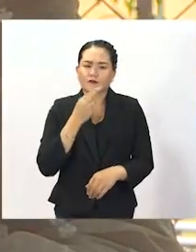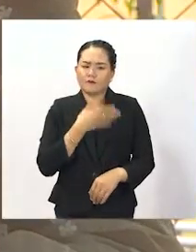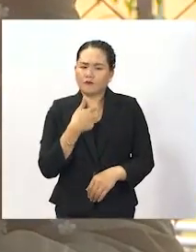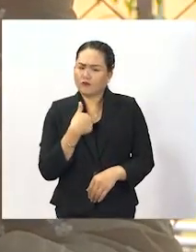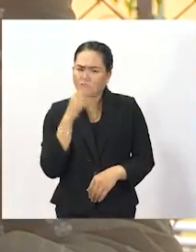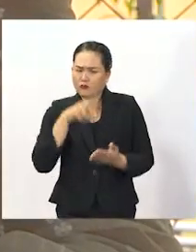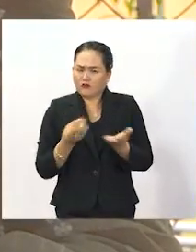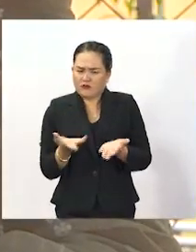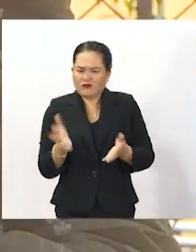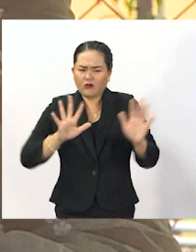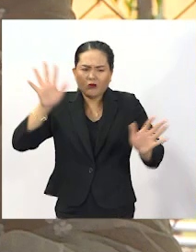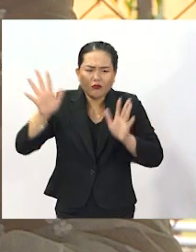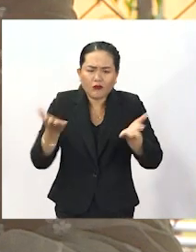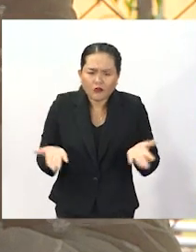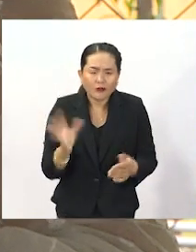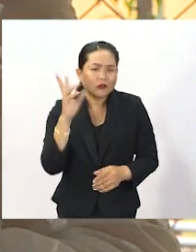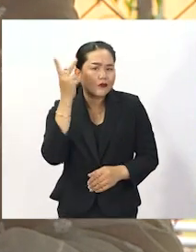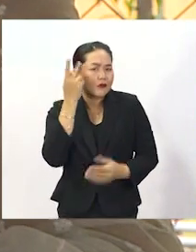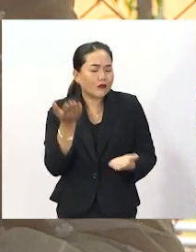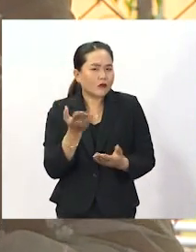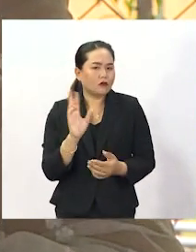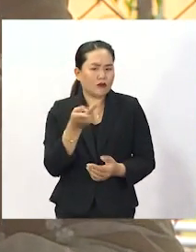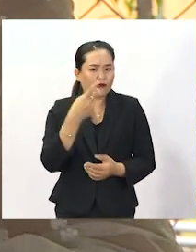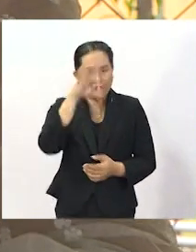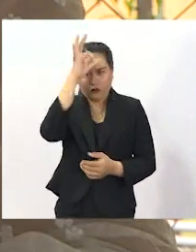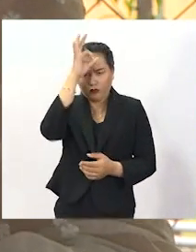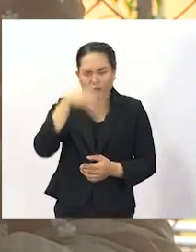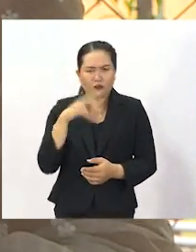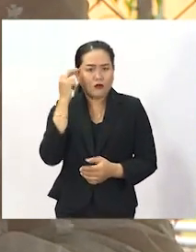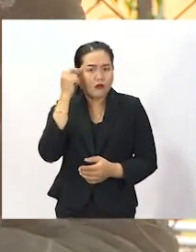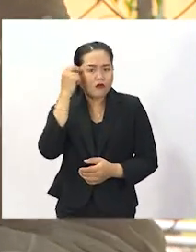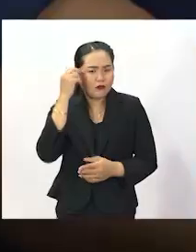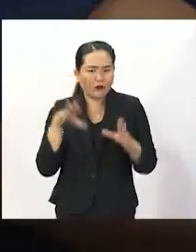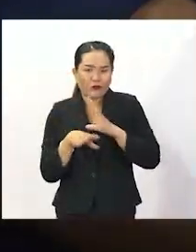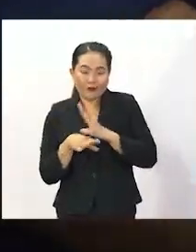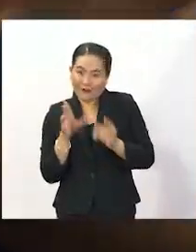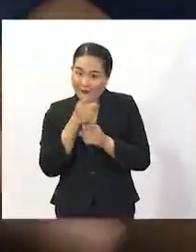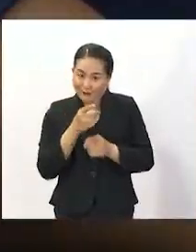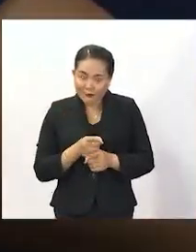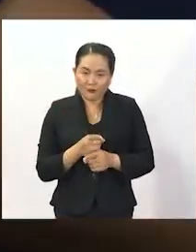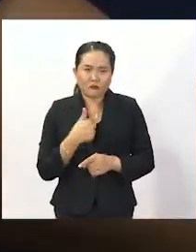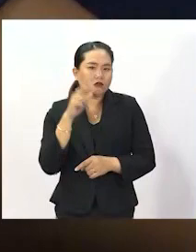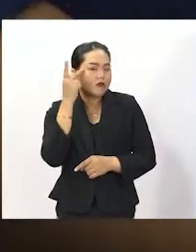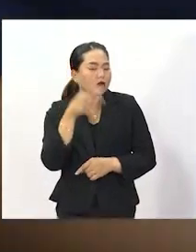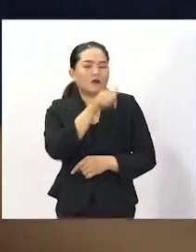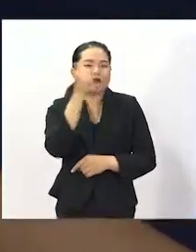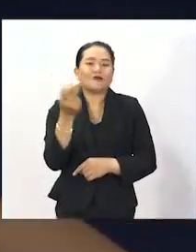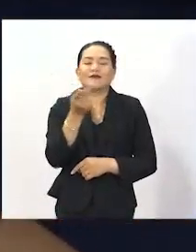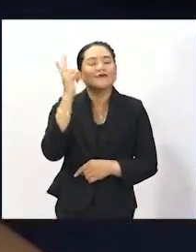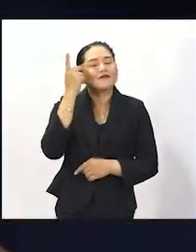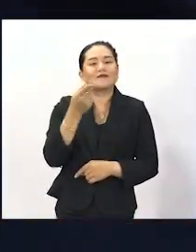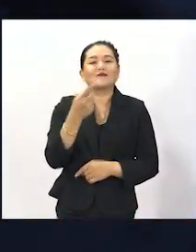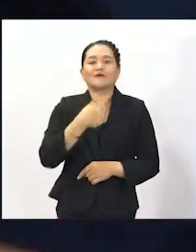អារម្មណ៍ហាក់ចម្លែកហើយយើងតែងតែគិតថាគាត់ដូចជាមនុស្សឆ្កួតហើយគួរឲ្យខ្លាចមែនទេចាខ្ញុំគិតថាអ្នកផ្សេងក៏ធ្លាប់